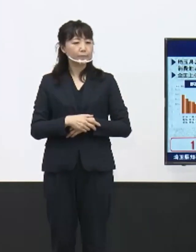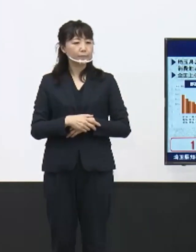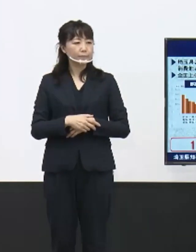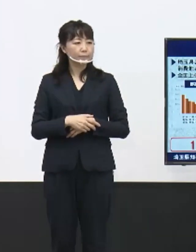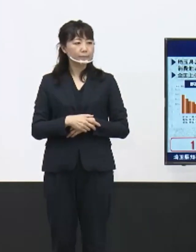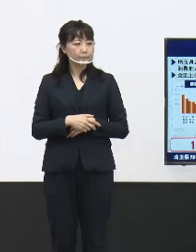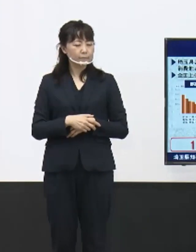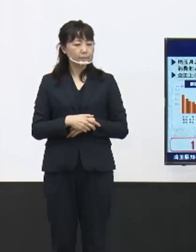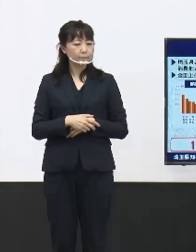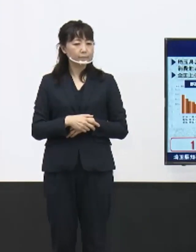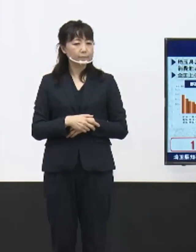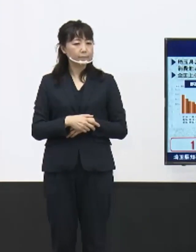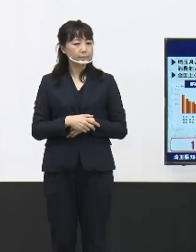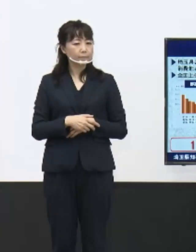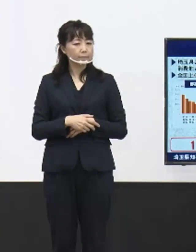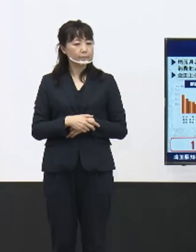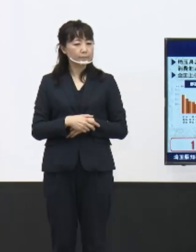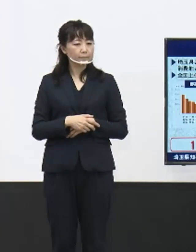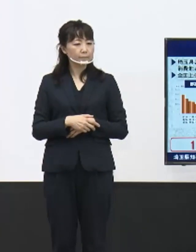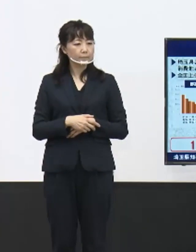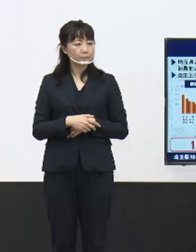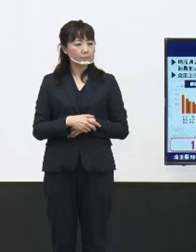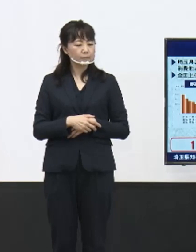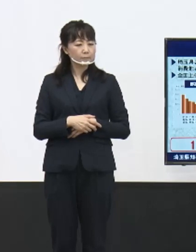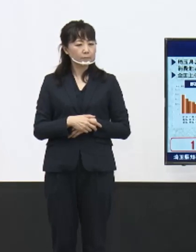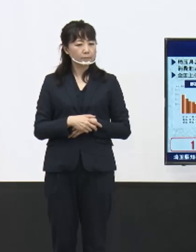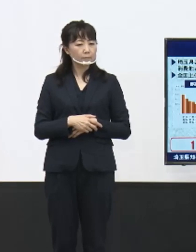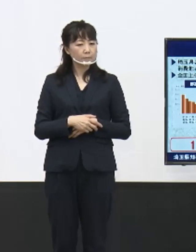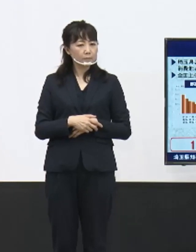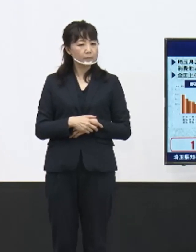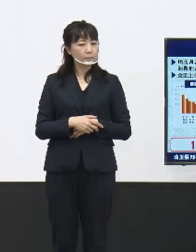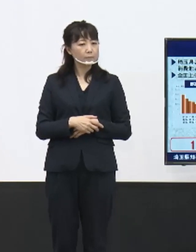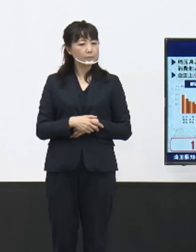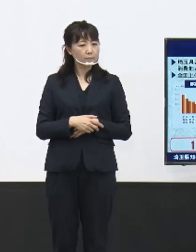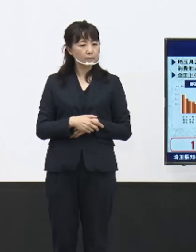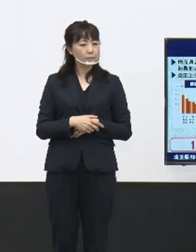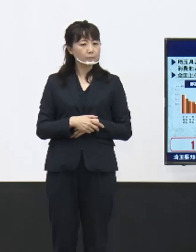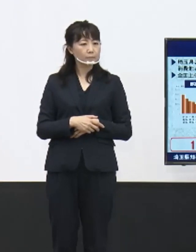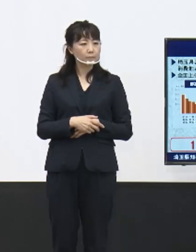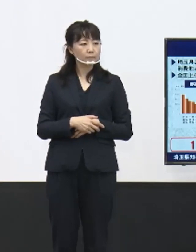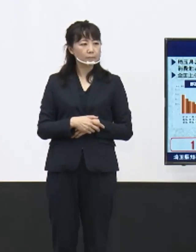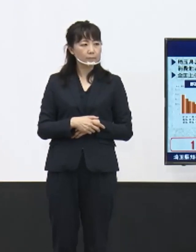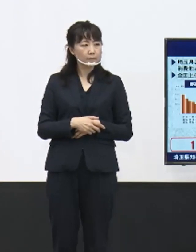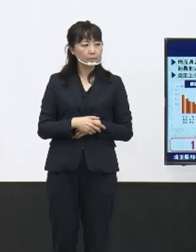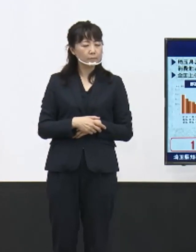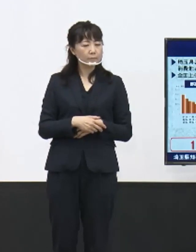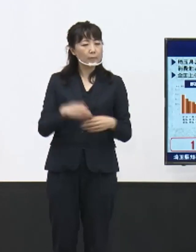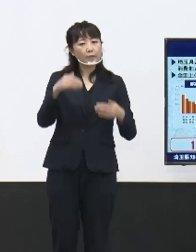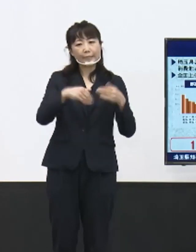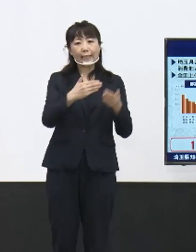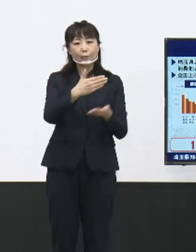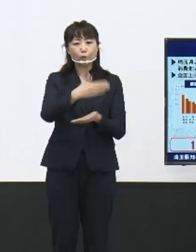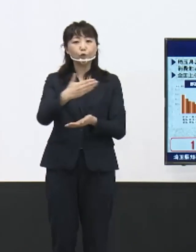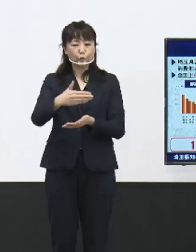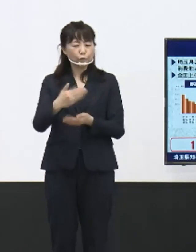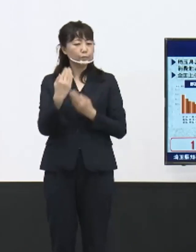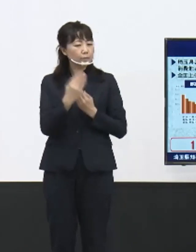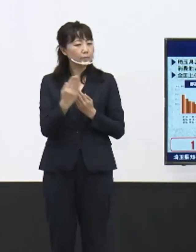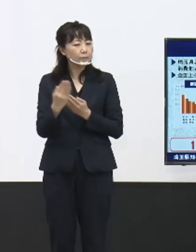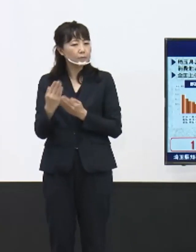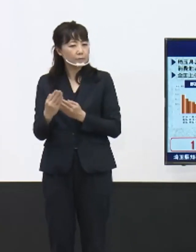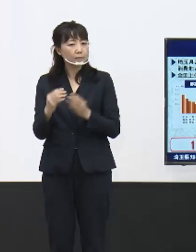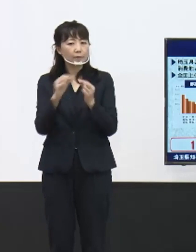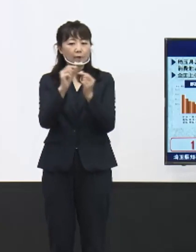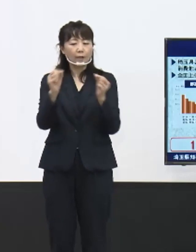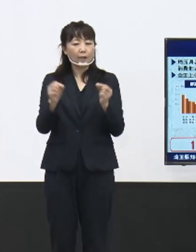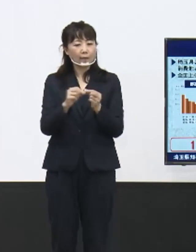だいぶもう底打ってるかなというか低いと思います。で、各選挙区で取材をしていてもやっぱりなんとな